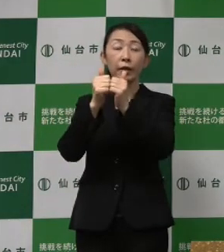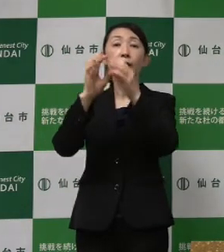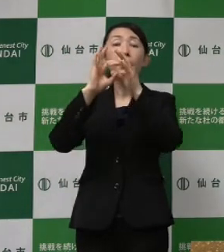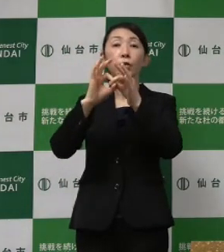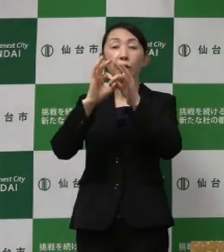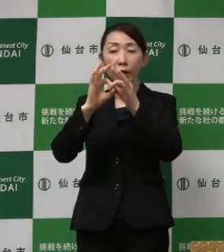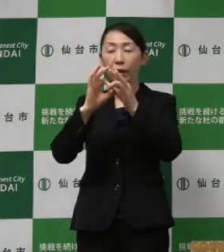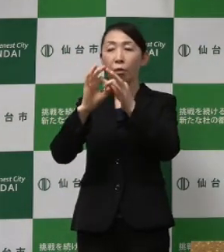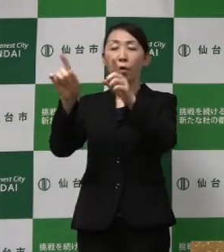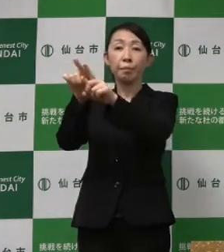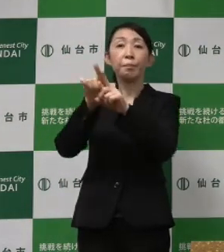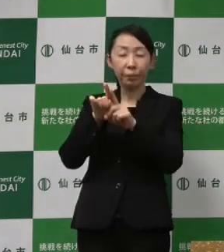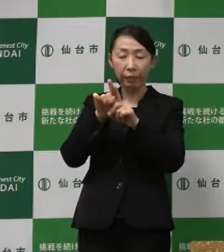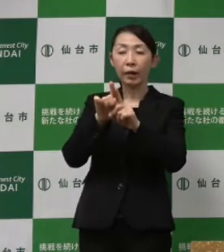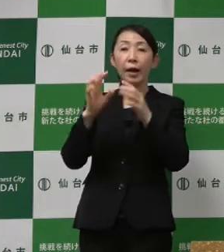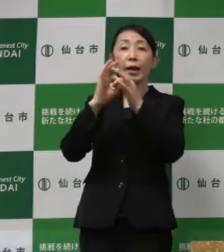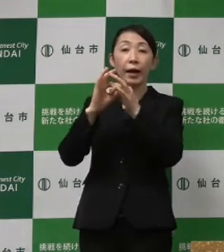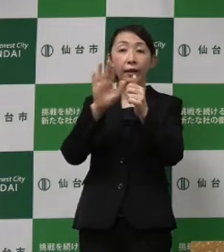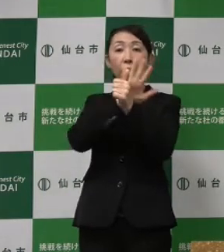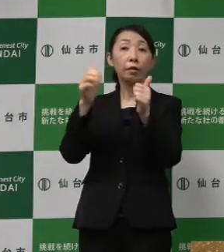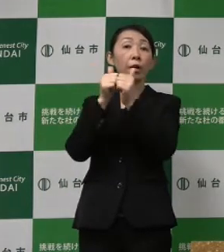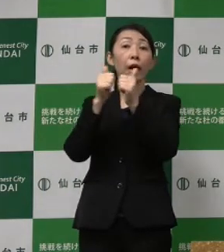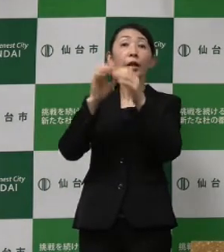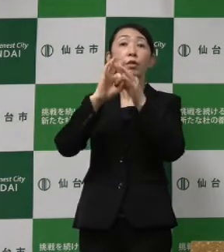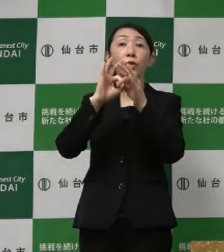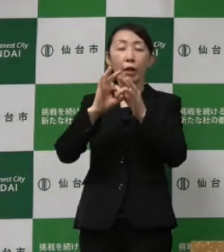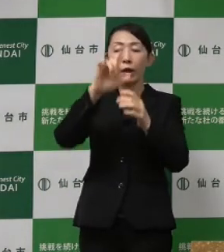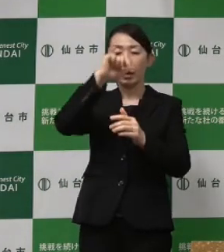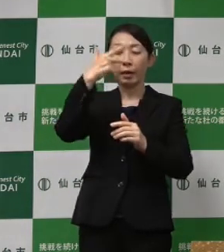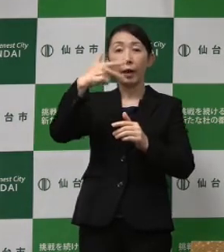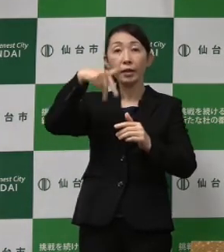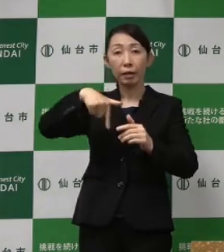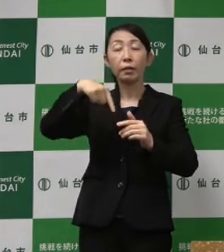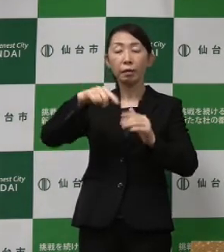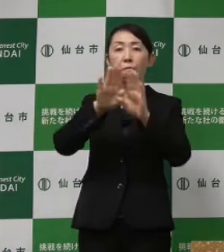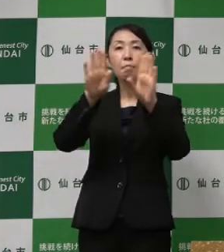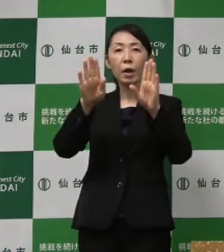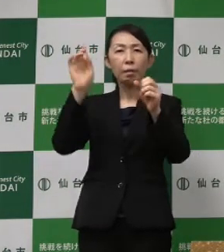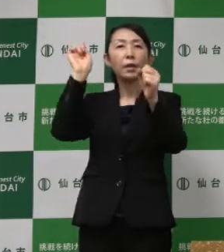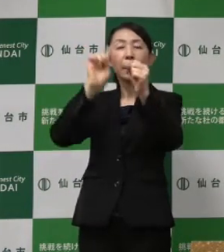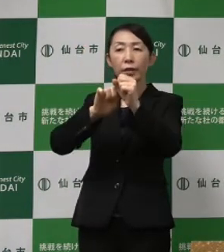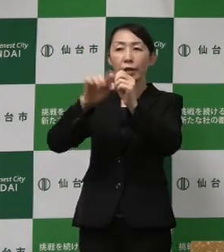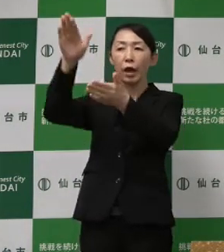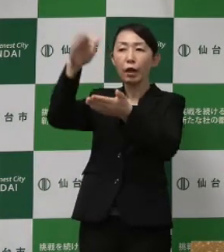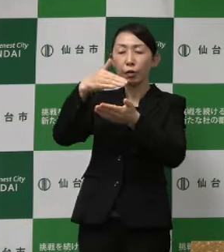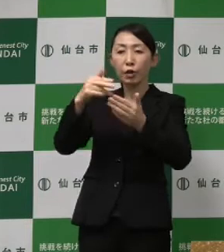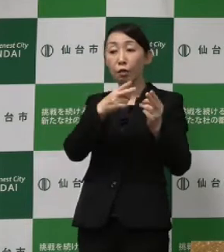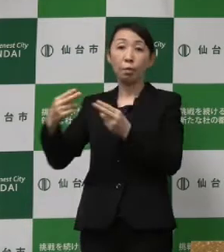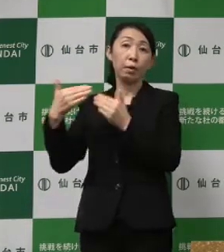僚会合について、仙台市での開催を目指しまして、誘致に取り組むことといたしました